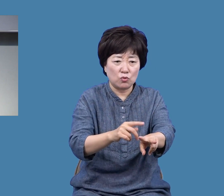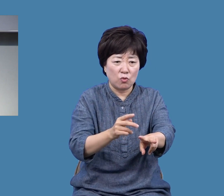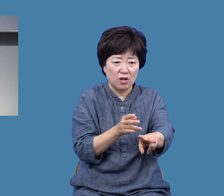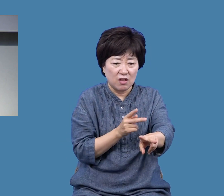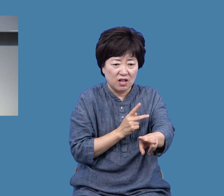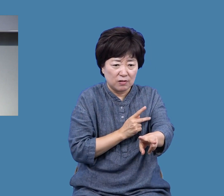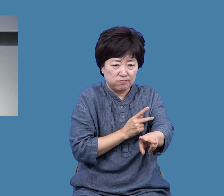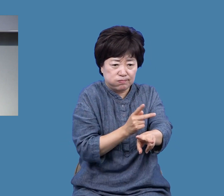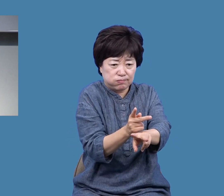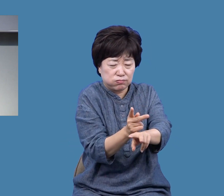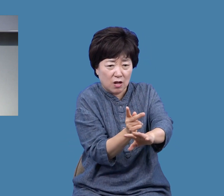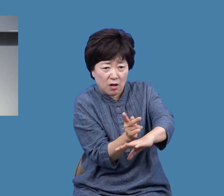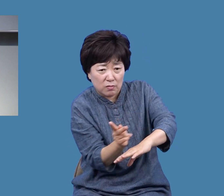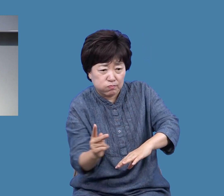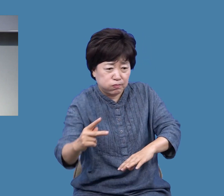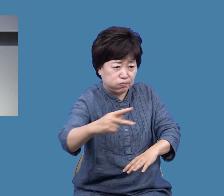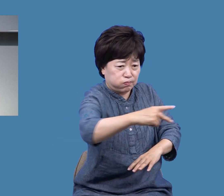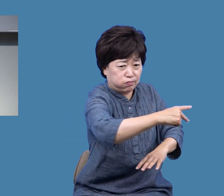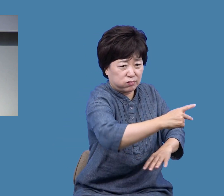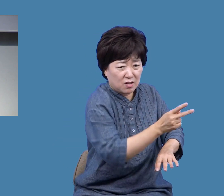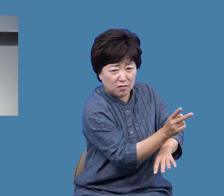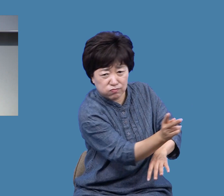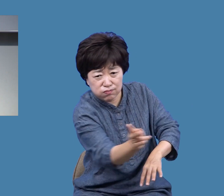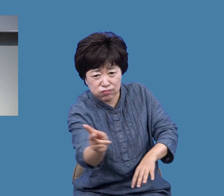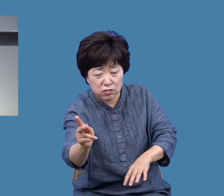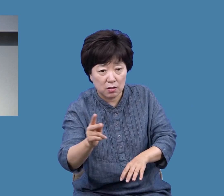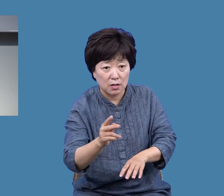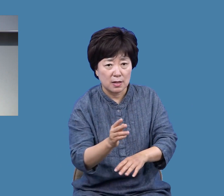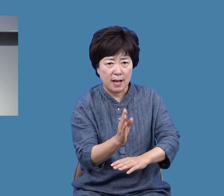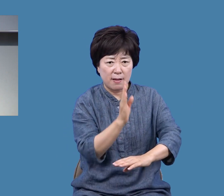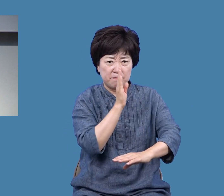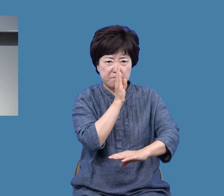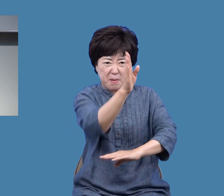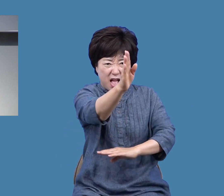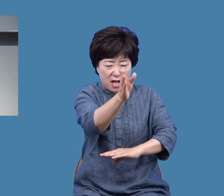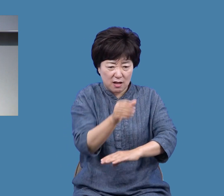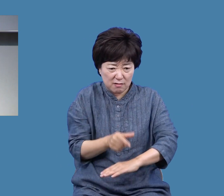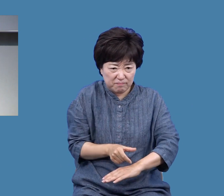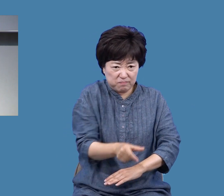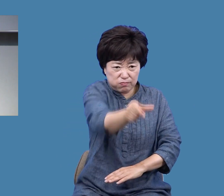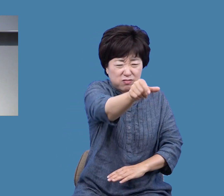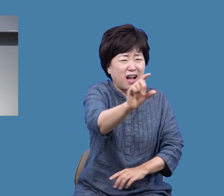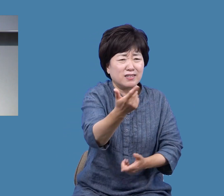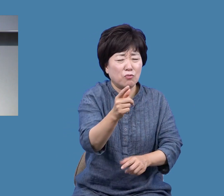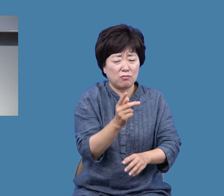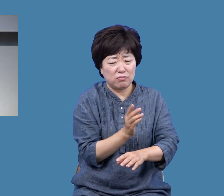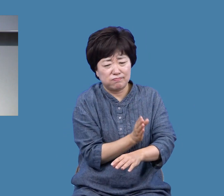그 풀 커패시티를 전부 다 발휘하려면 이